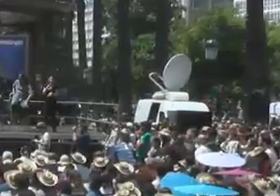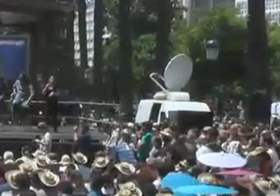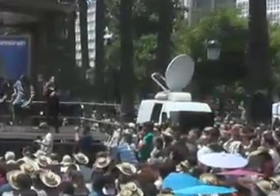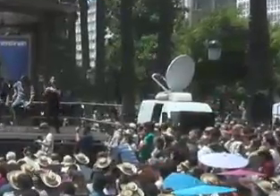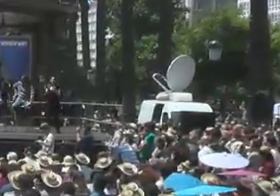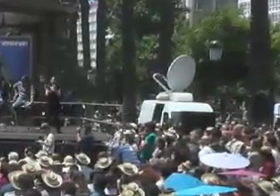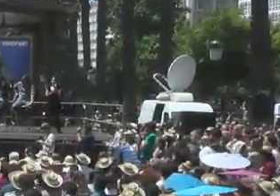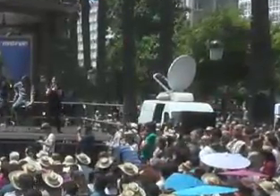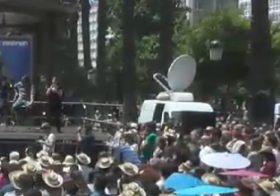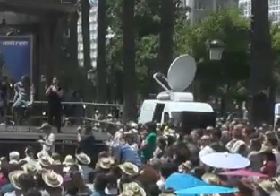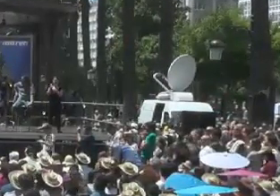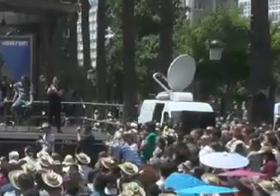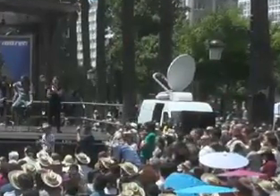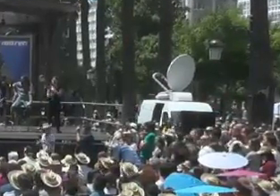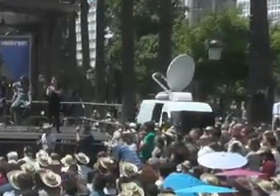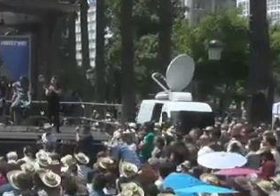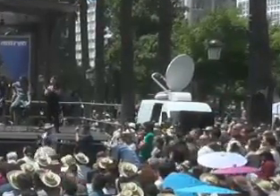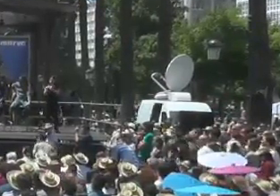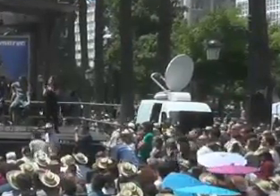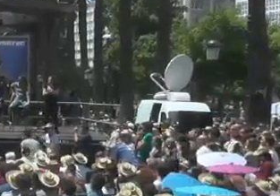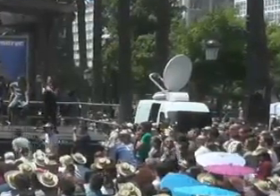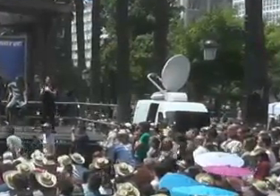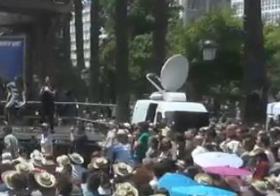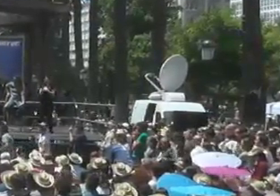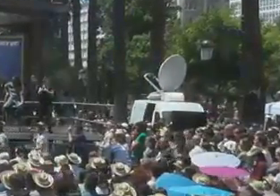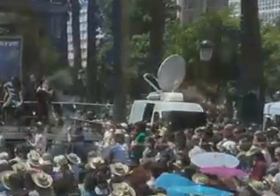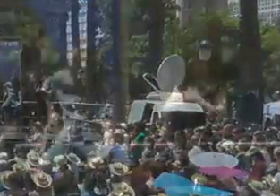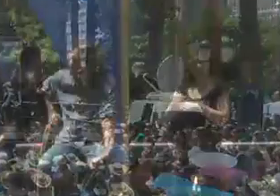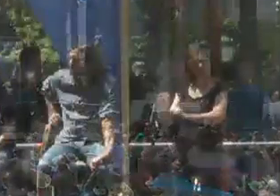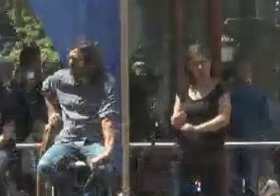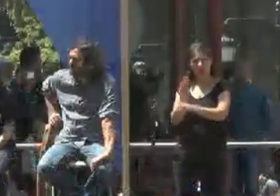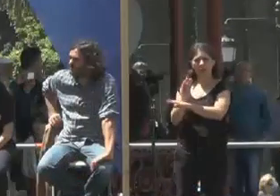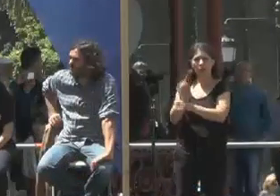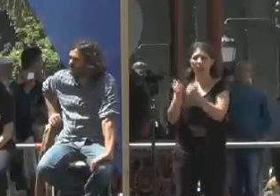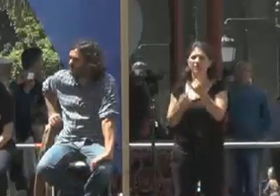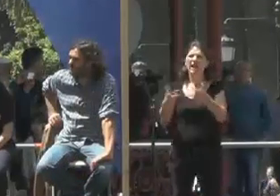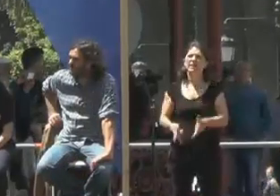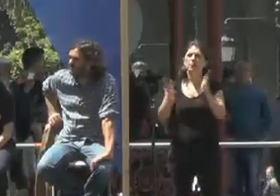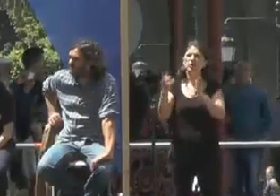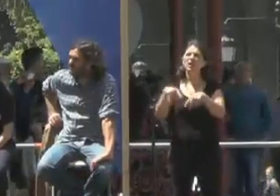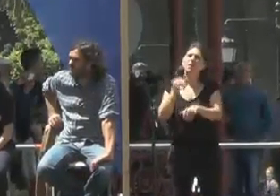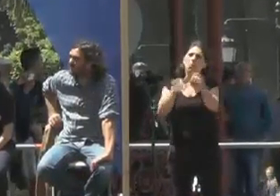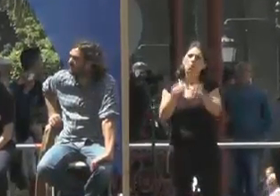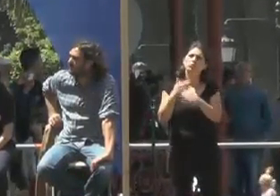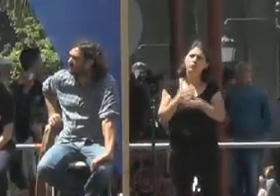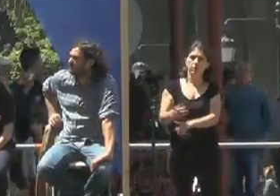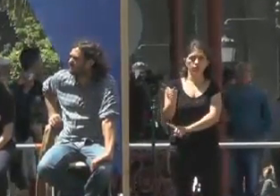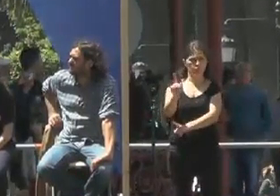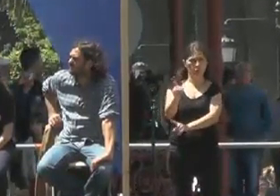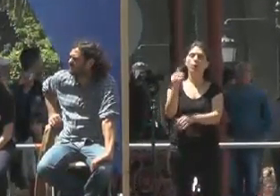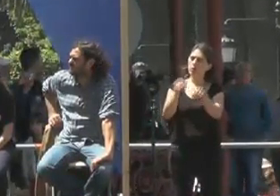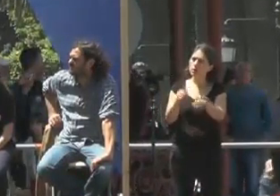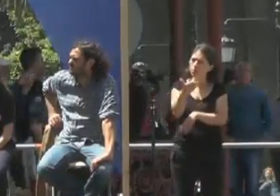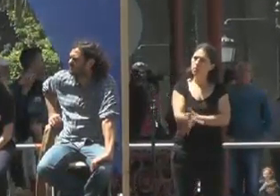y de mantenimiento de empleo estable y de garantía de derechos ciudadanos, que para que haya democracia no basta solo con votar, y por supuesto que es importante